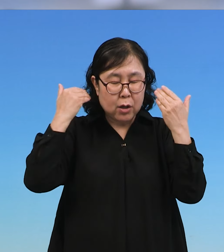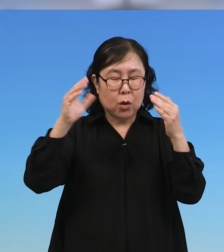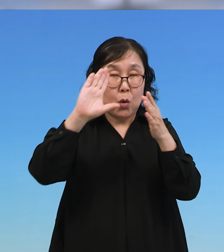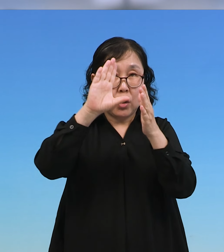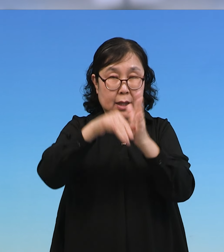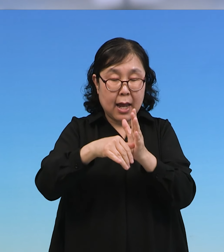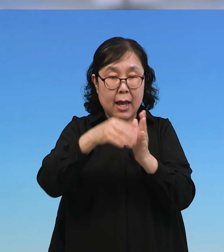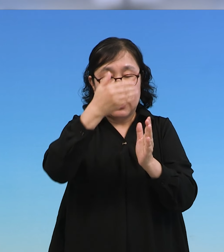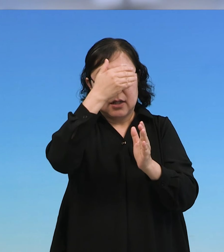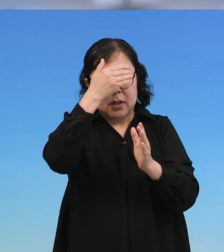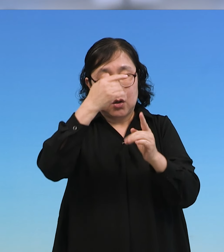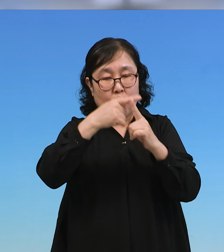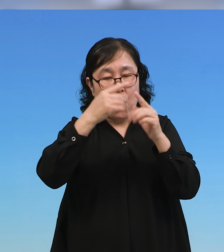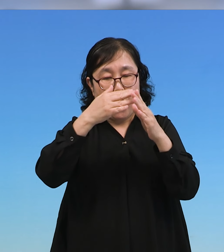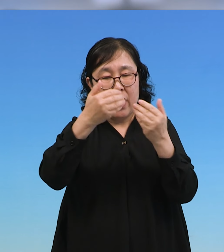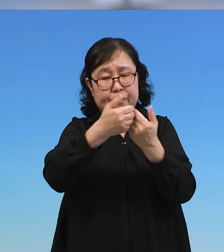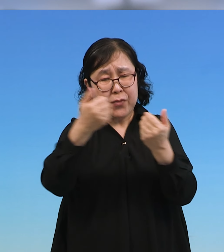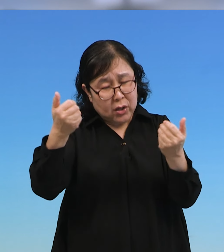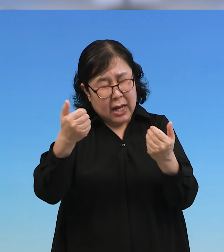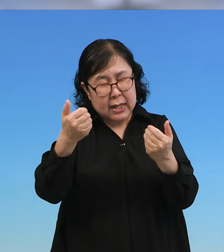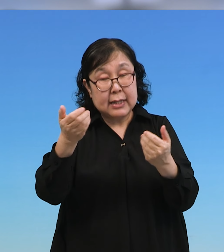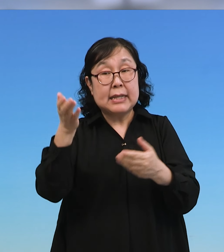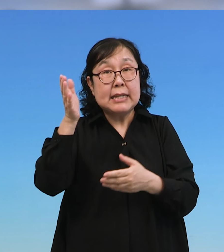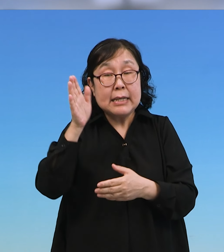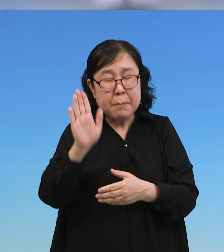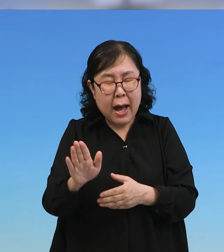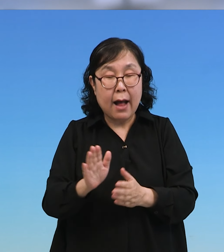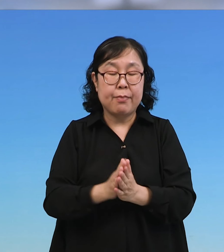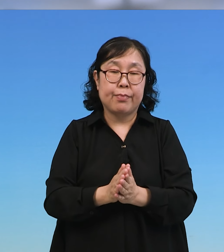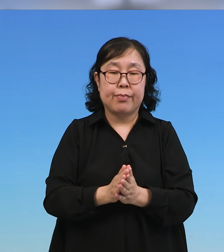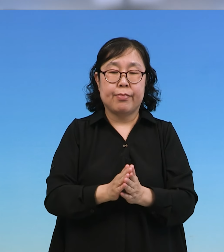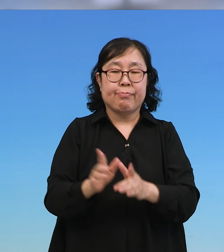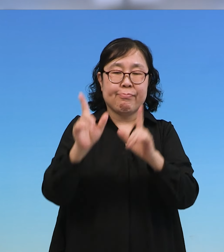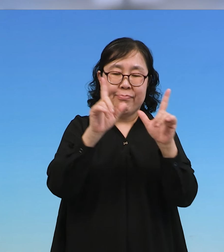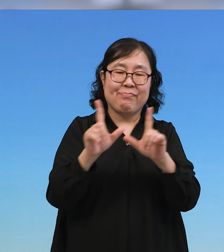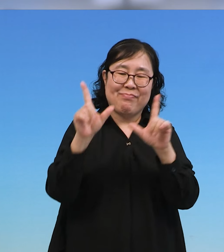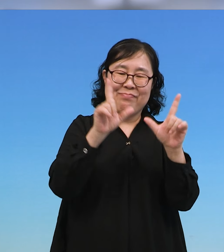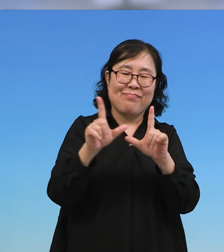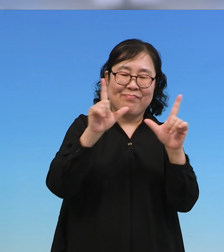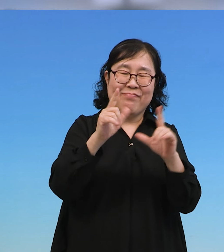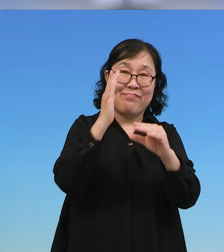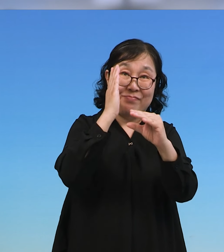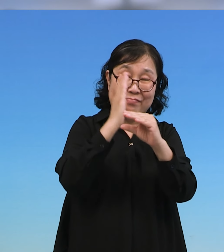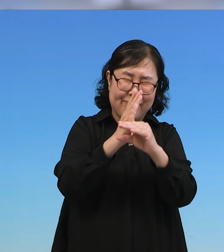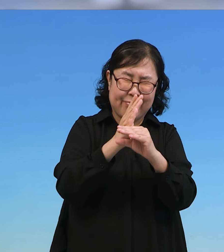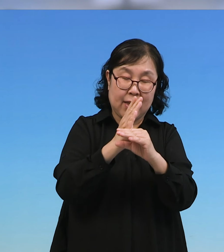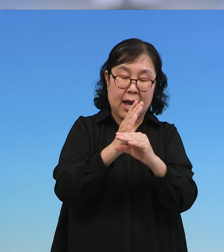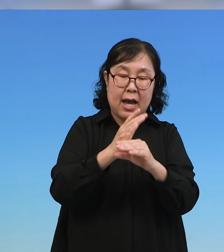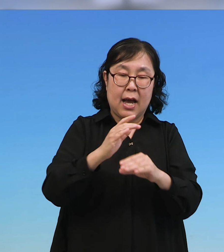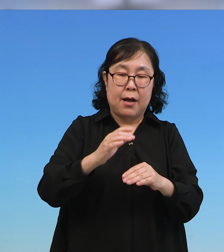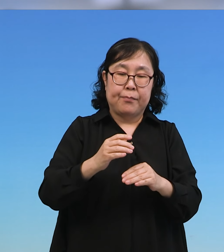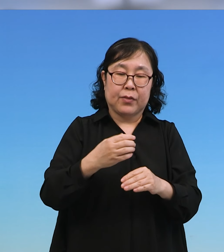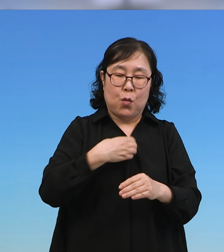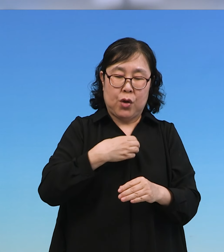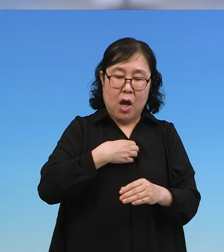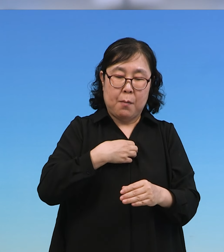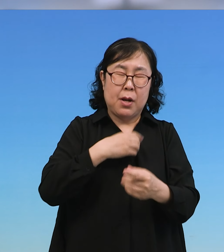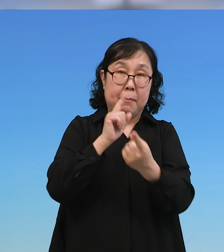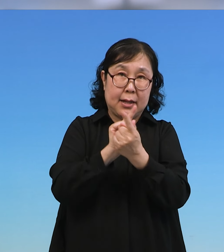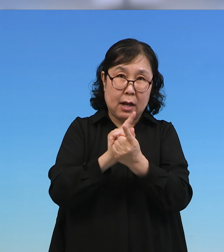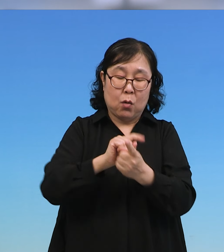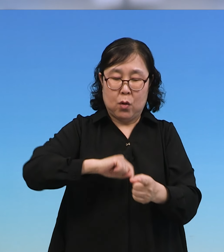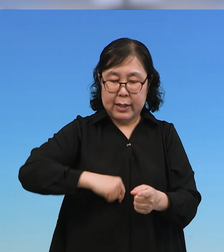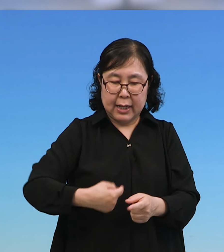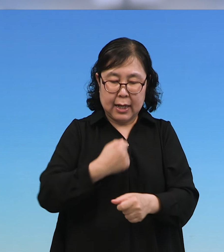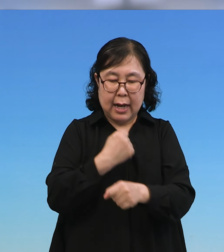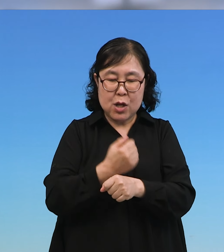했다 하더라도 정말 연어처럼 살아가다가 인생 어려움이 오고 위기가 오고 자기 힘으로 할 수 없는 많은 일을 만날